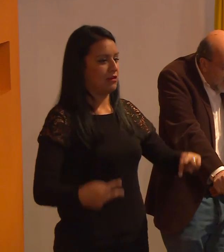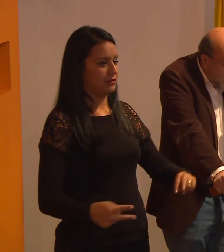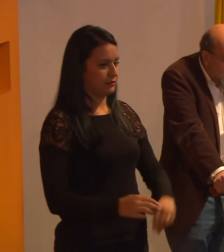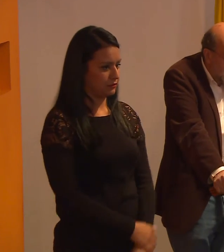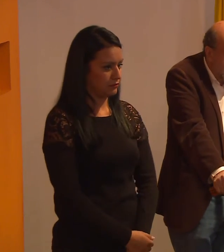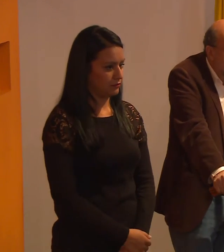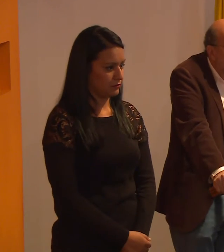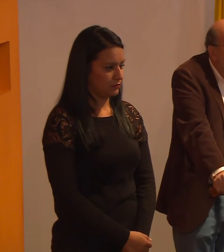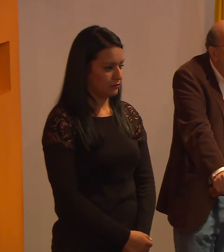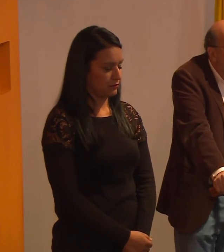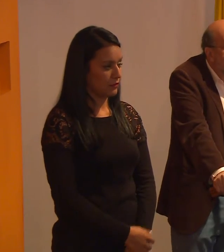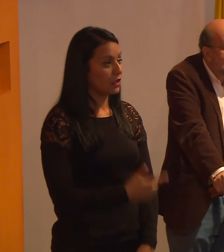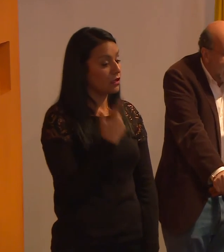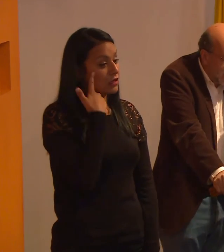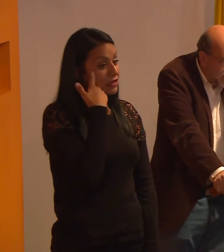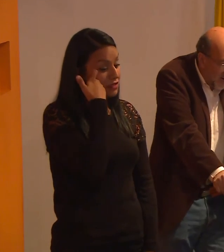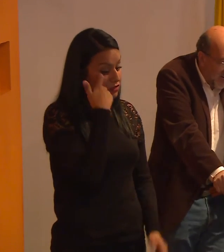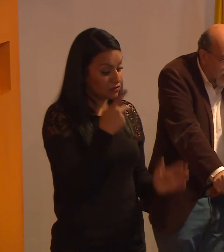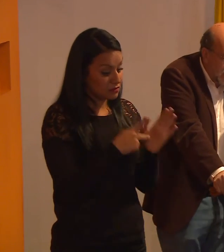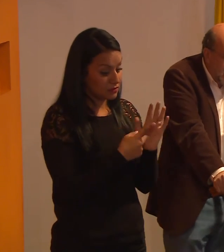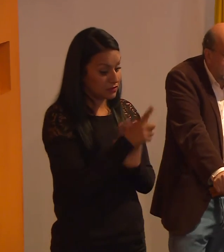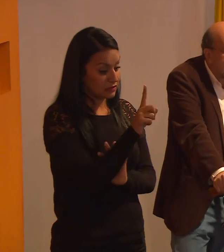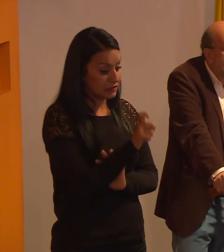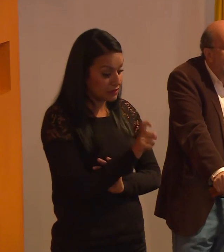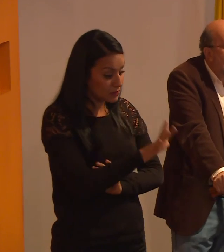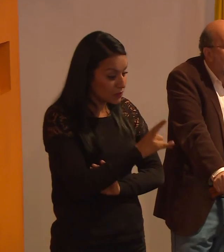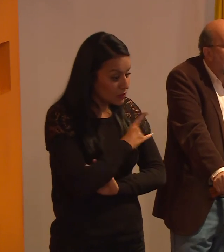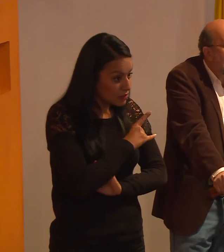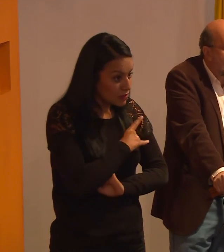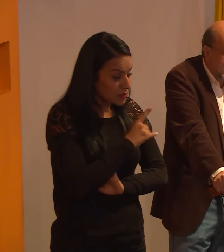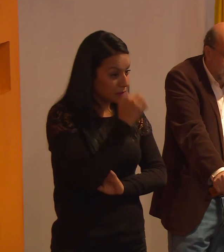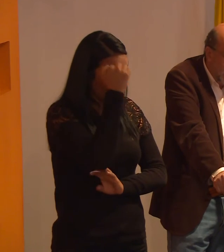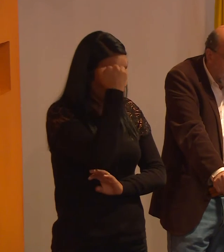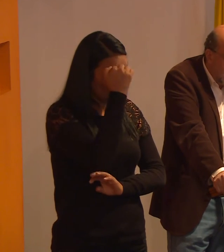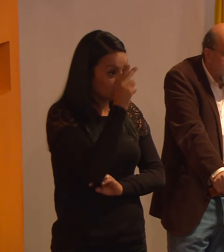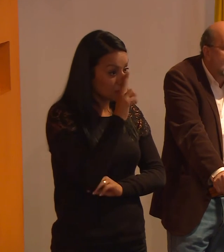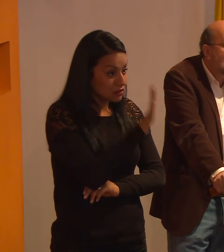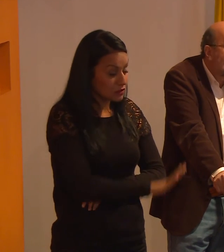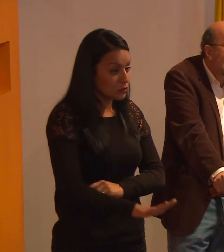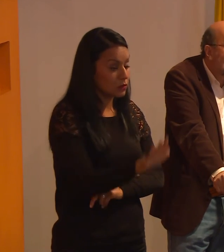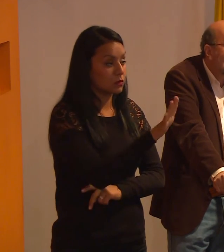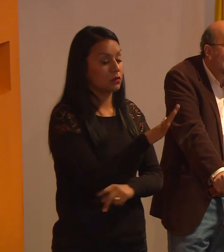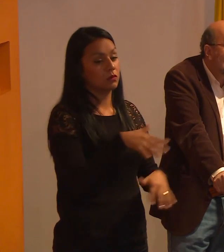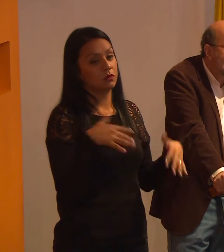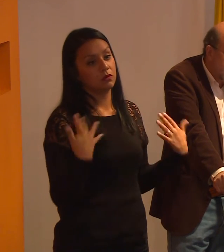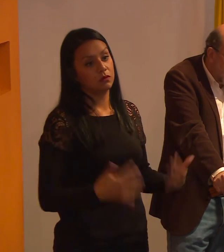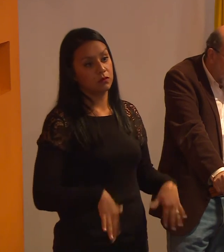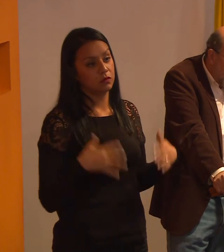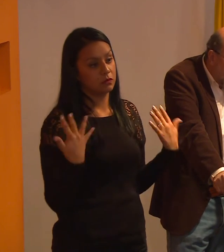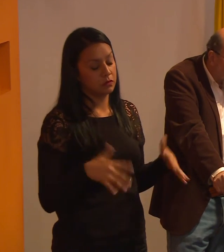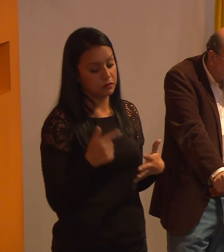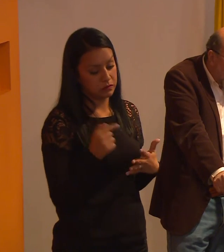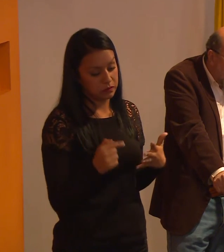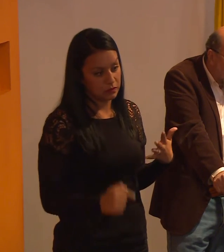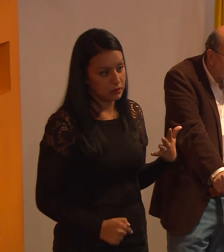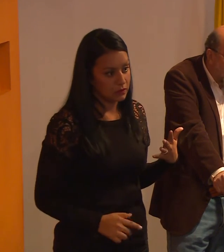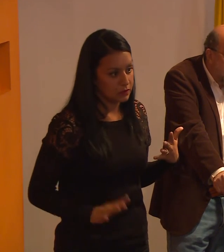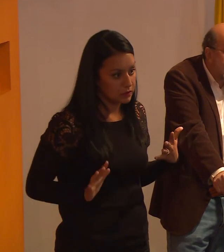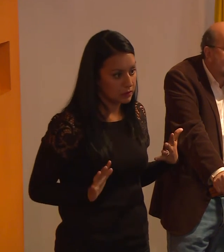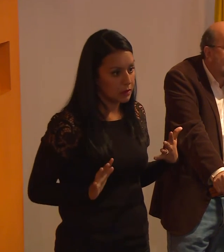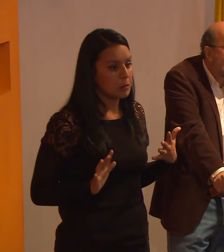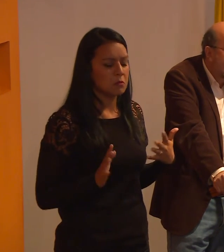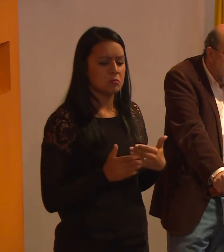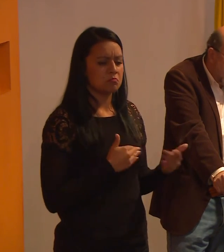Los retos del 2016 para la Universidad Pedagógica Nacional son grandes, pero tenemos